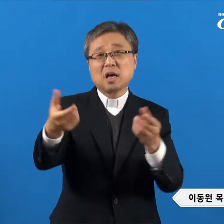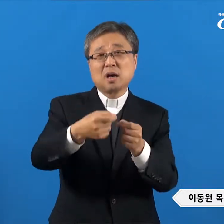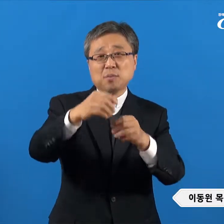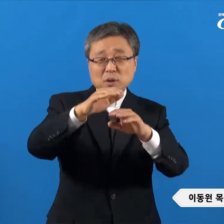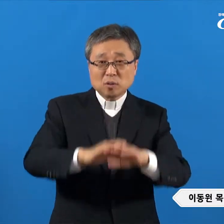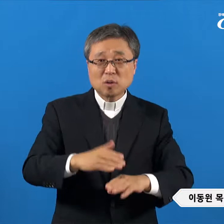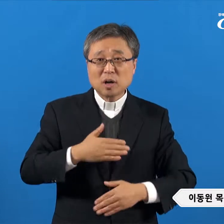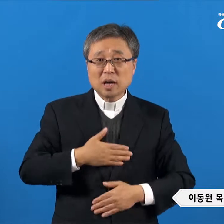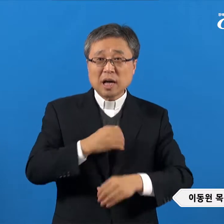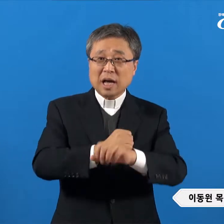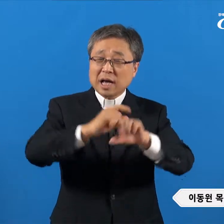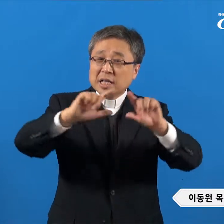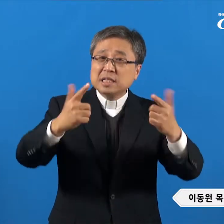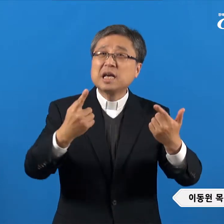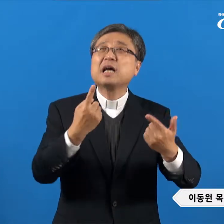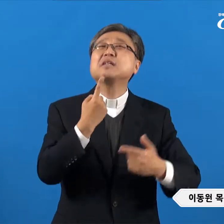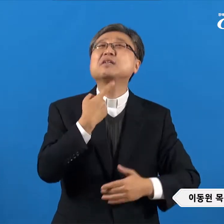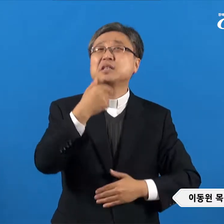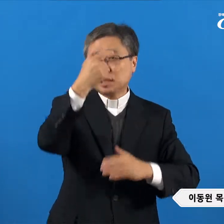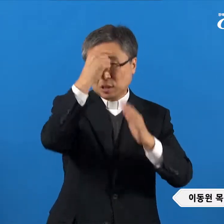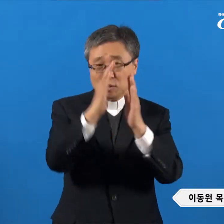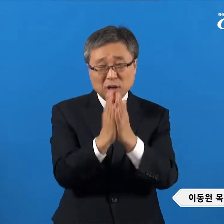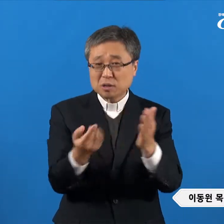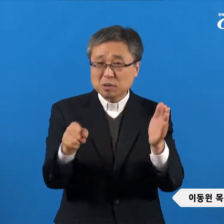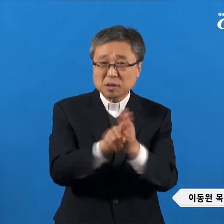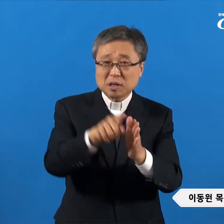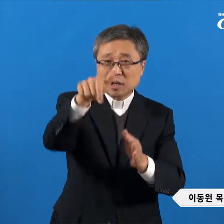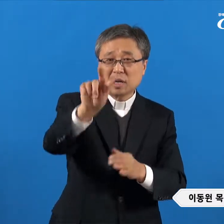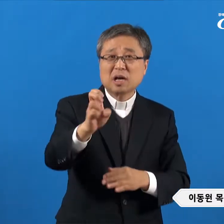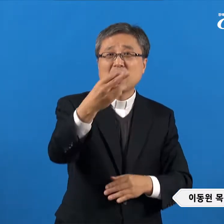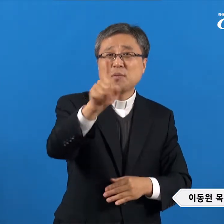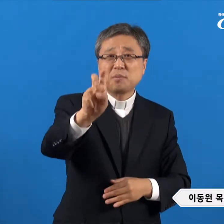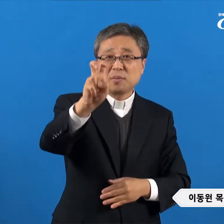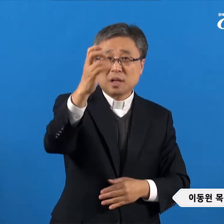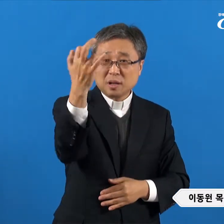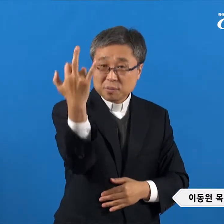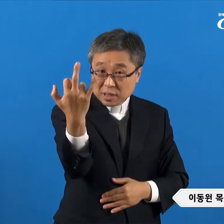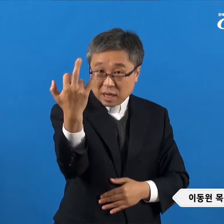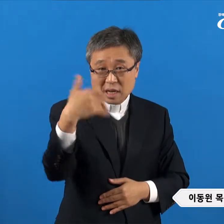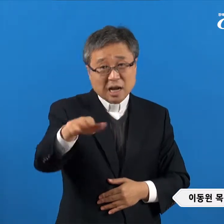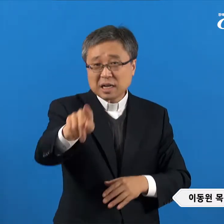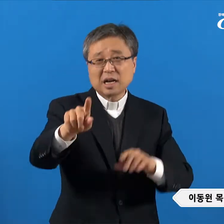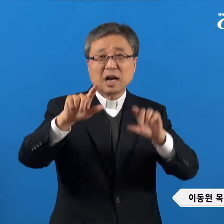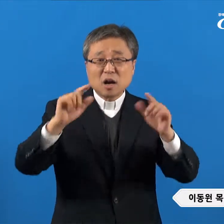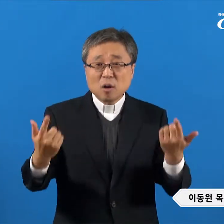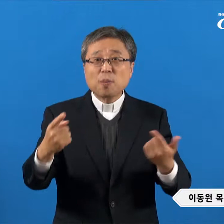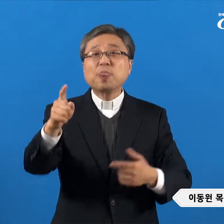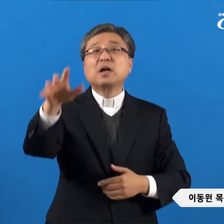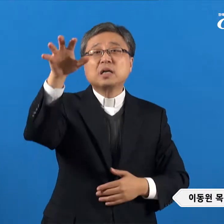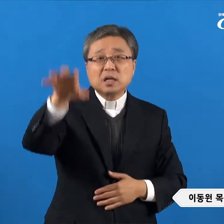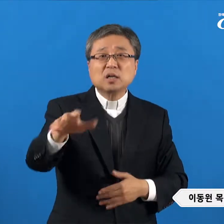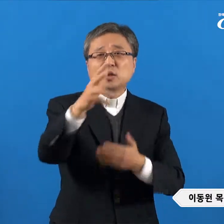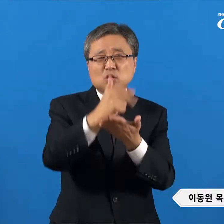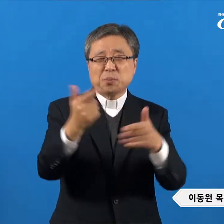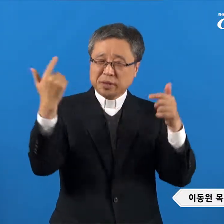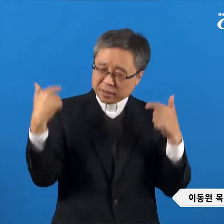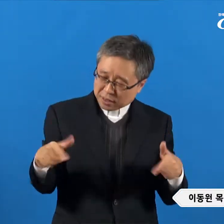하던 기도를 하시기 위해서 그분이 감람산 겟세마네 동산을 찾으신 것이 아니라 거기는 주님이 늘